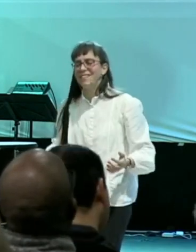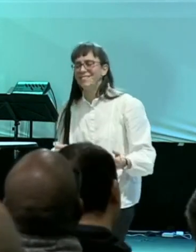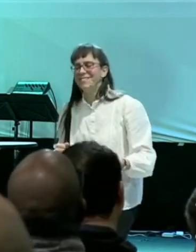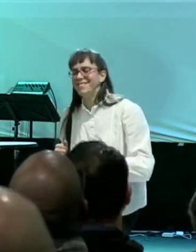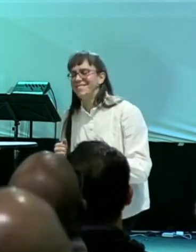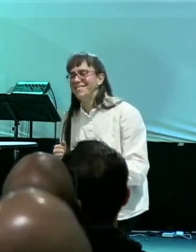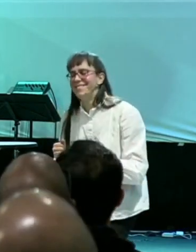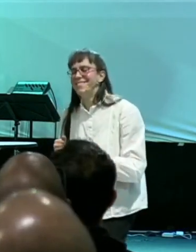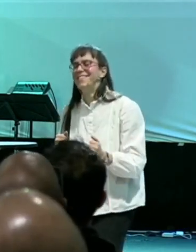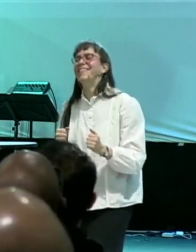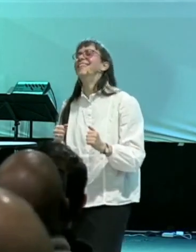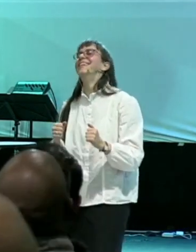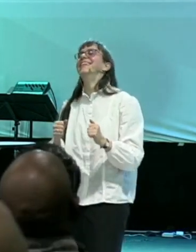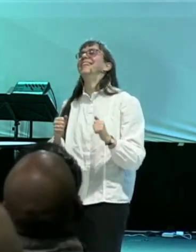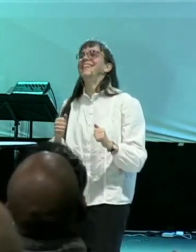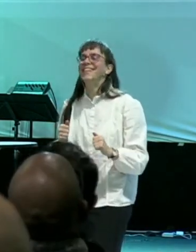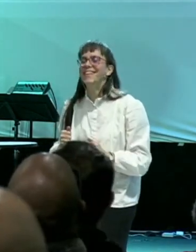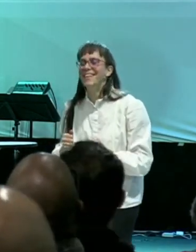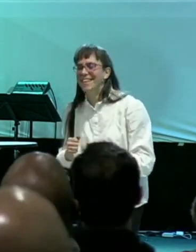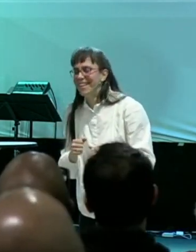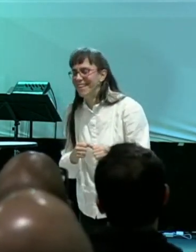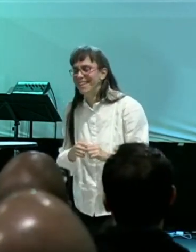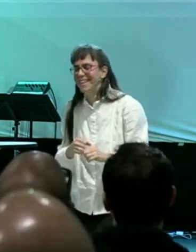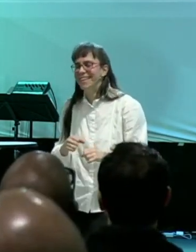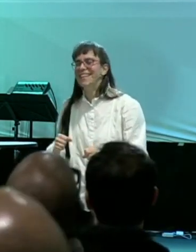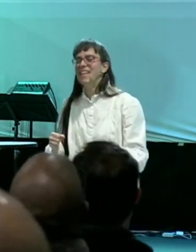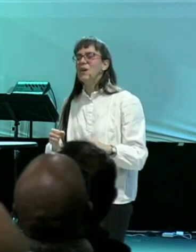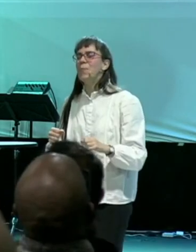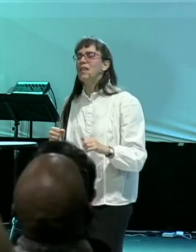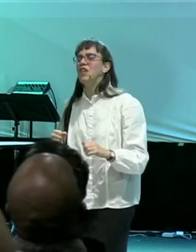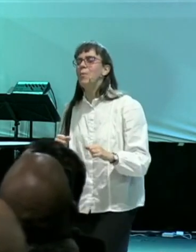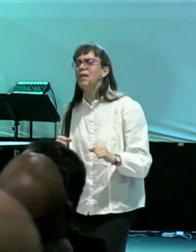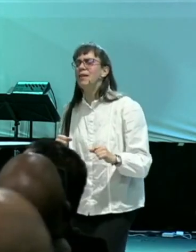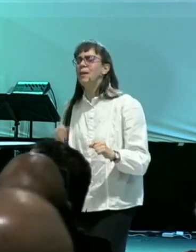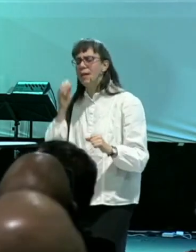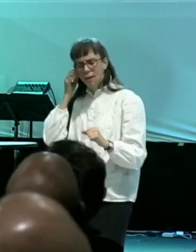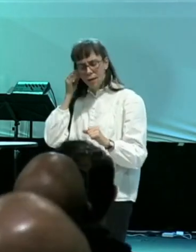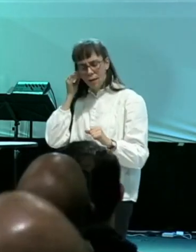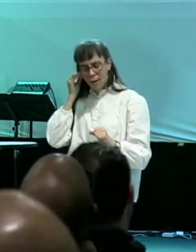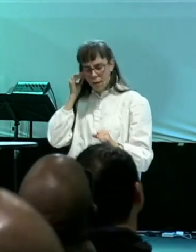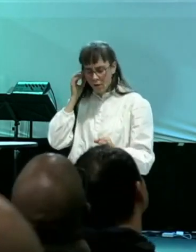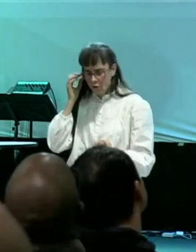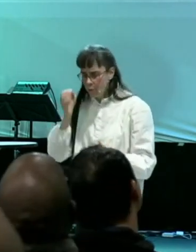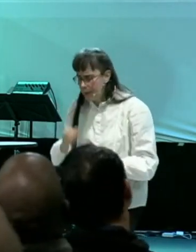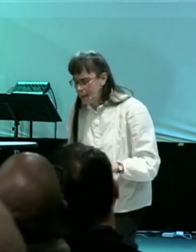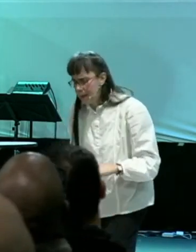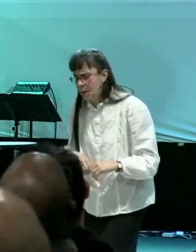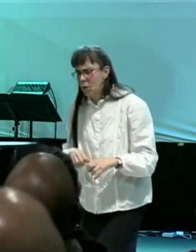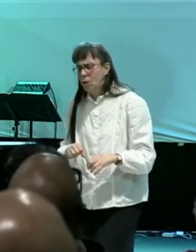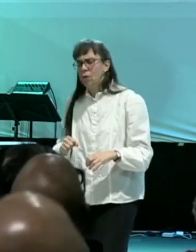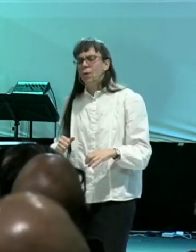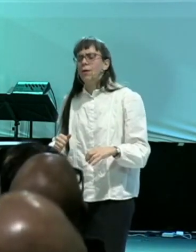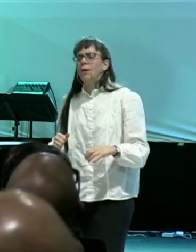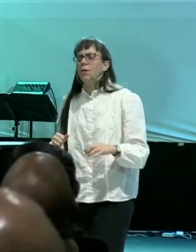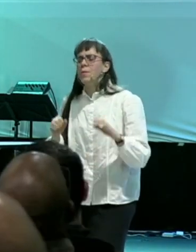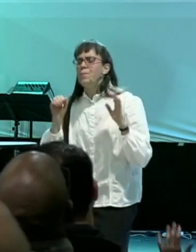inside. Mayoko ribakaba soto. Shonte kebraye derebesika. Nous